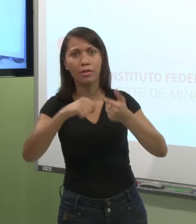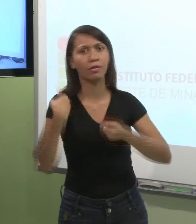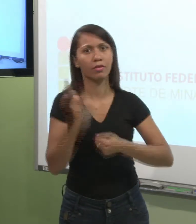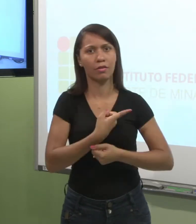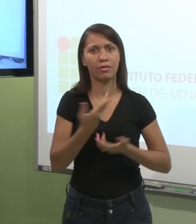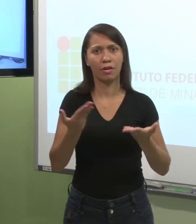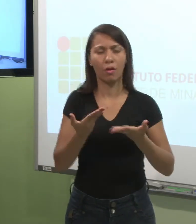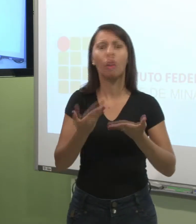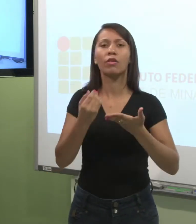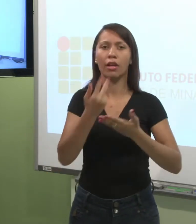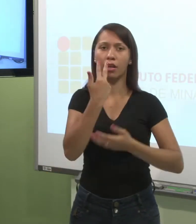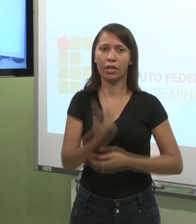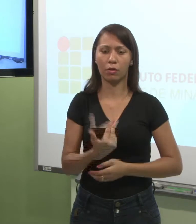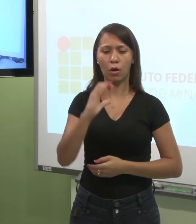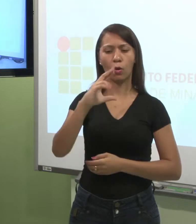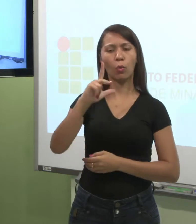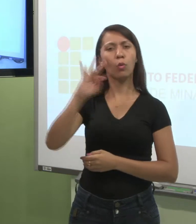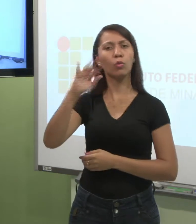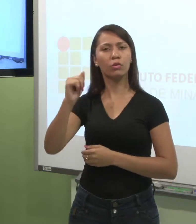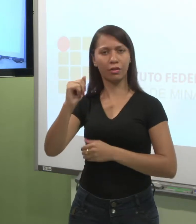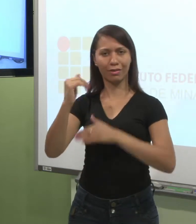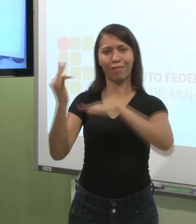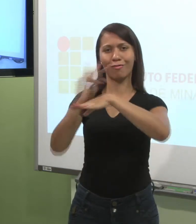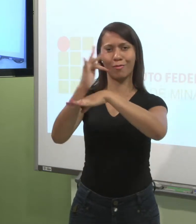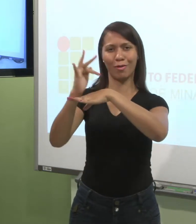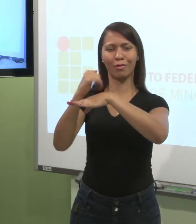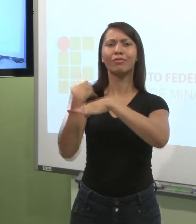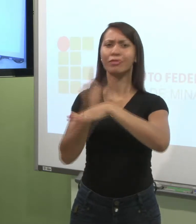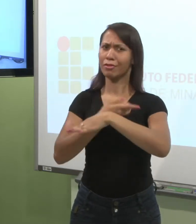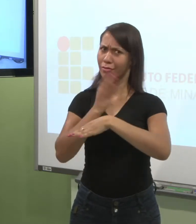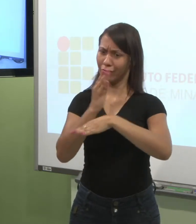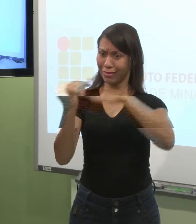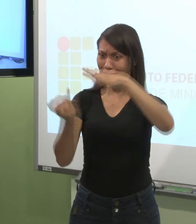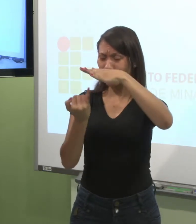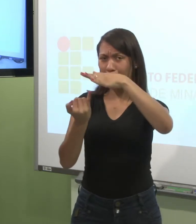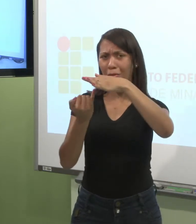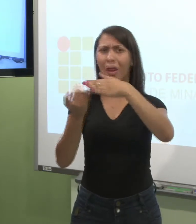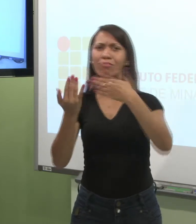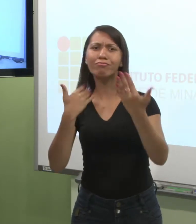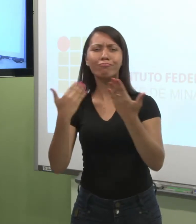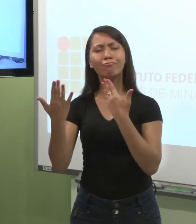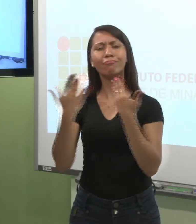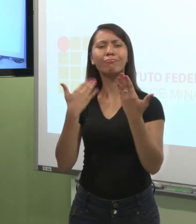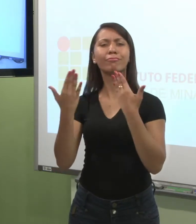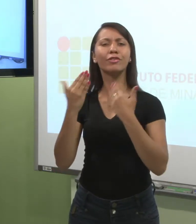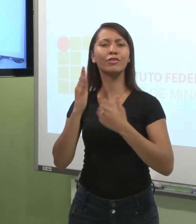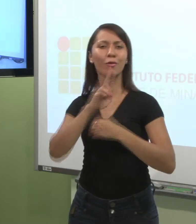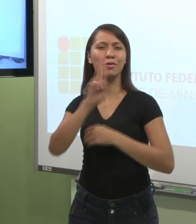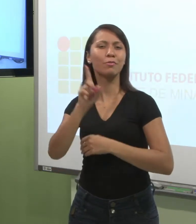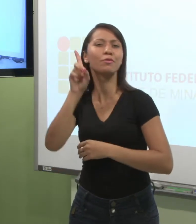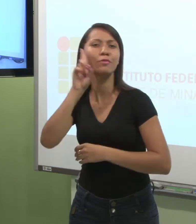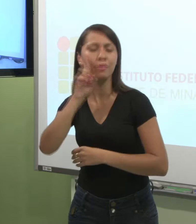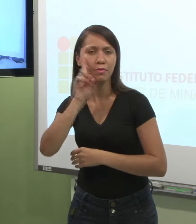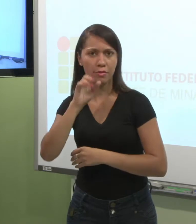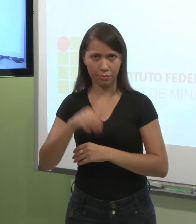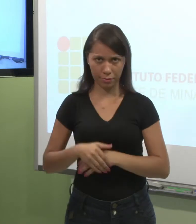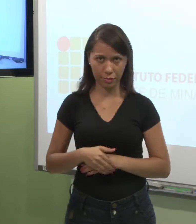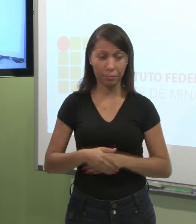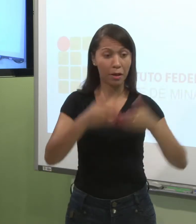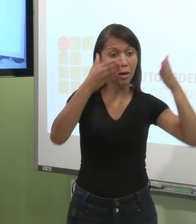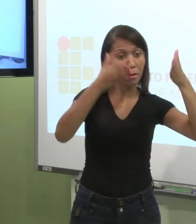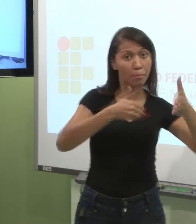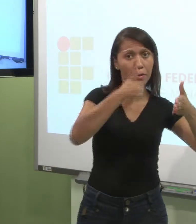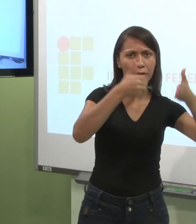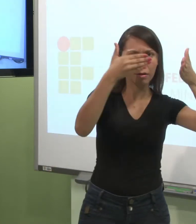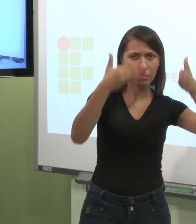com a língua culta, visto que a língua coloquial nós já dominamos em situações do dia a dia. Na primeira parte desta videoaula, trabalharemos